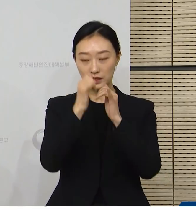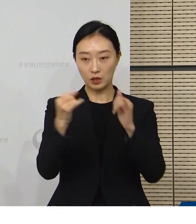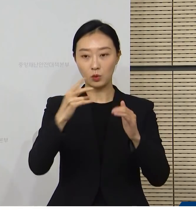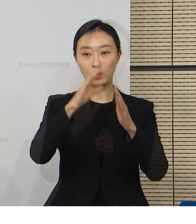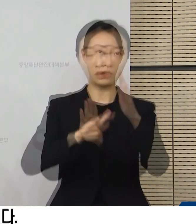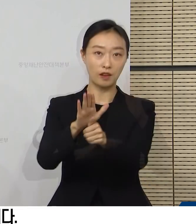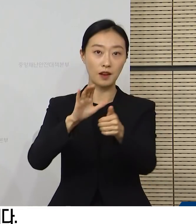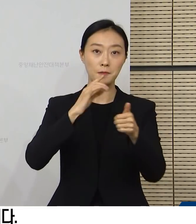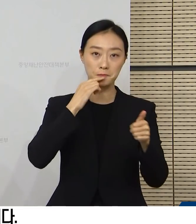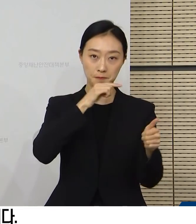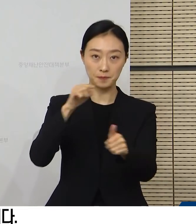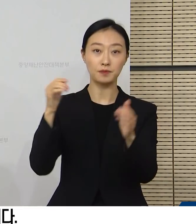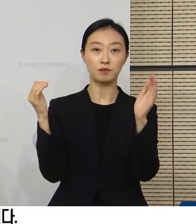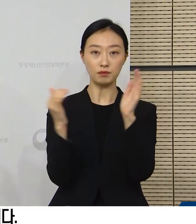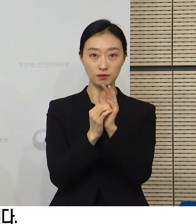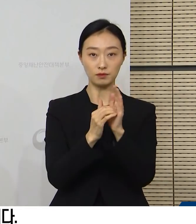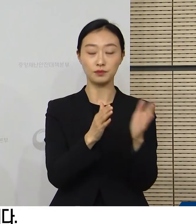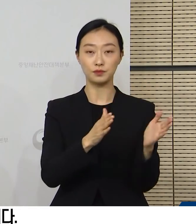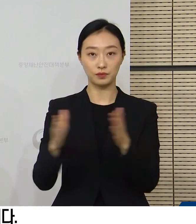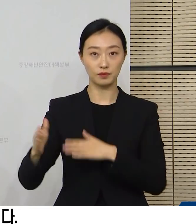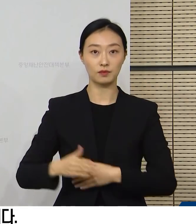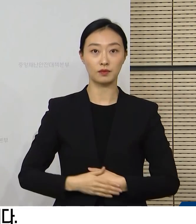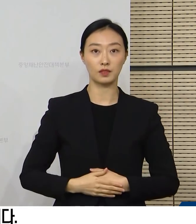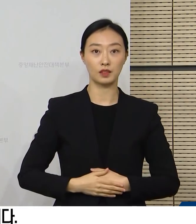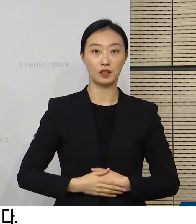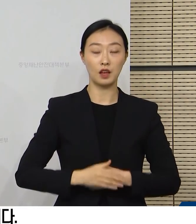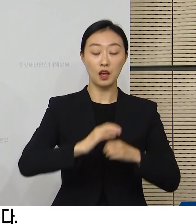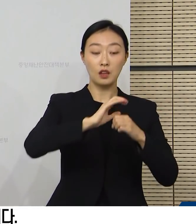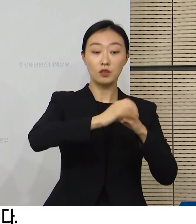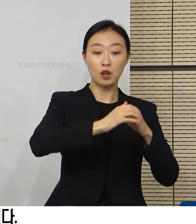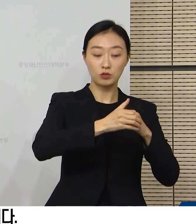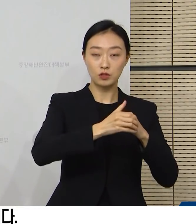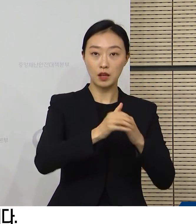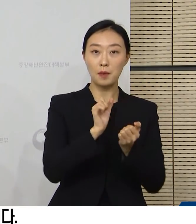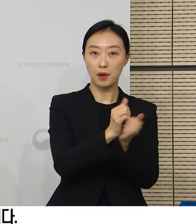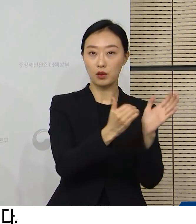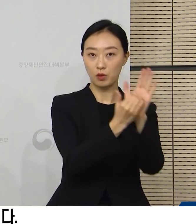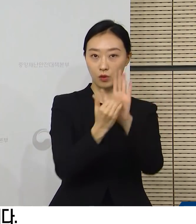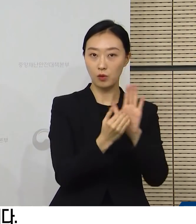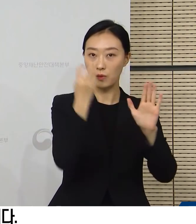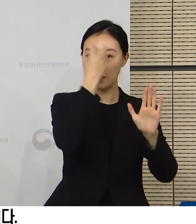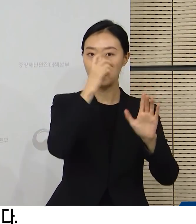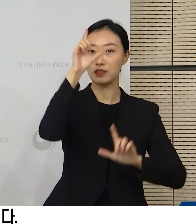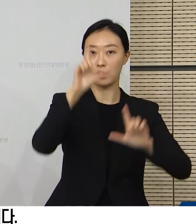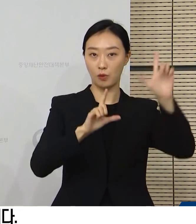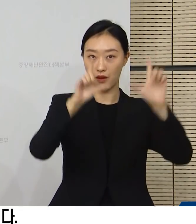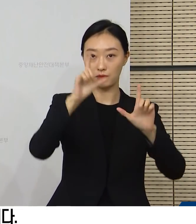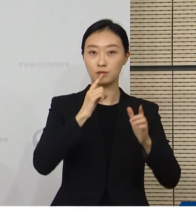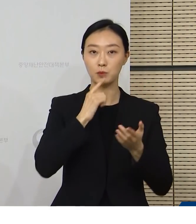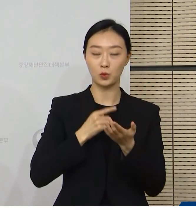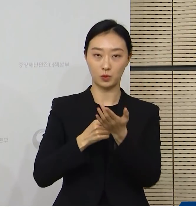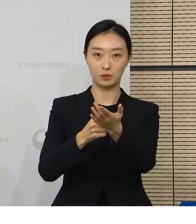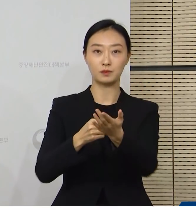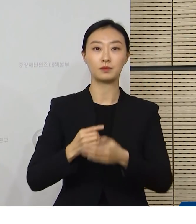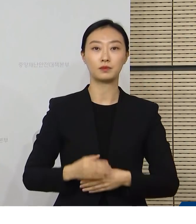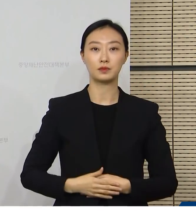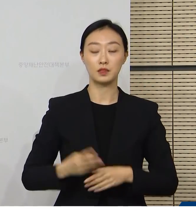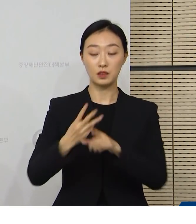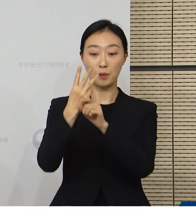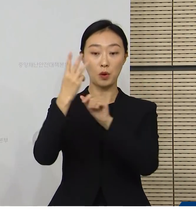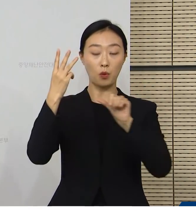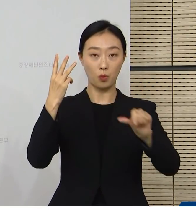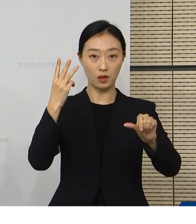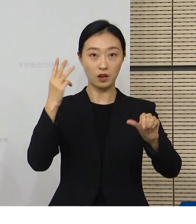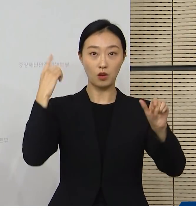전합니다. 먼저 대구의 방역관리 상황에 대하여 말씀드리겠습니다. 3월 5일